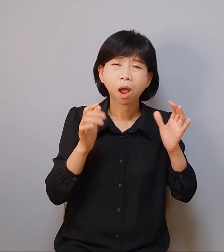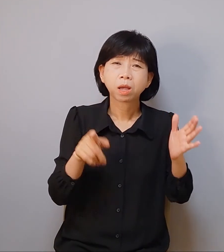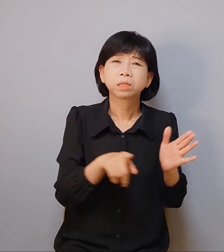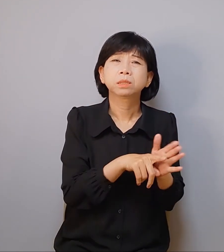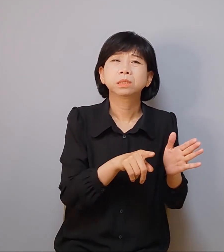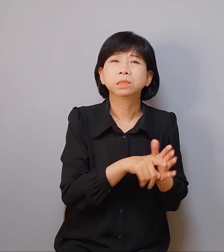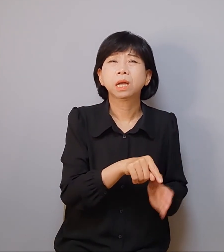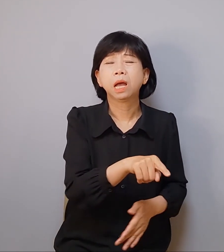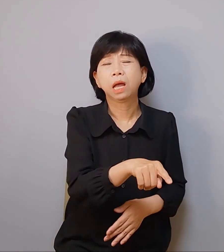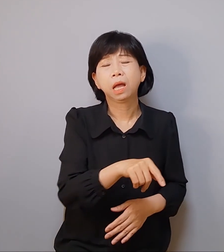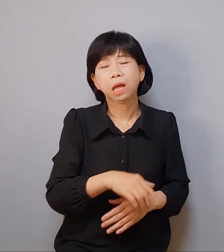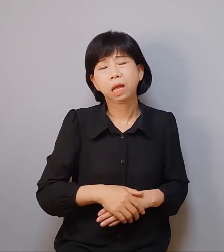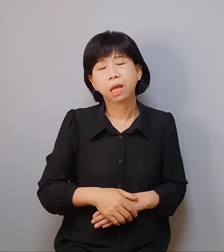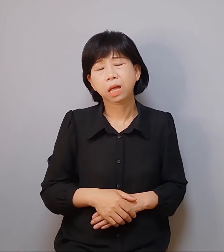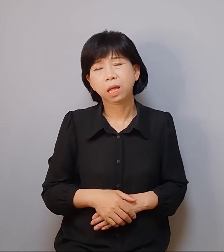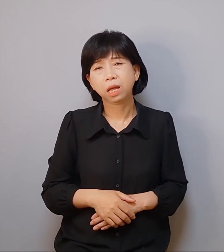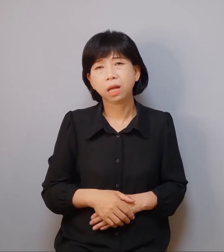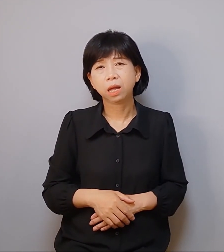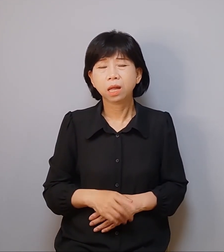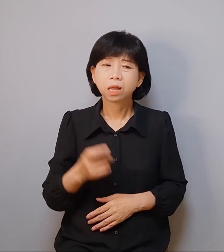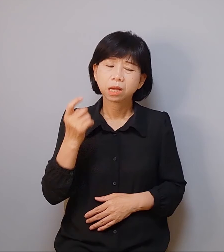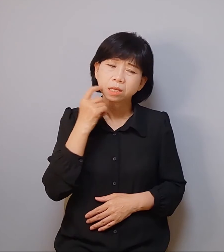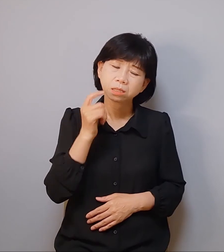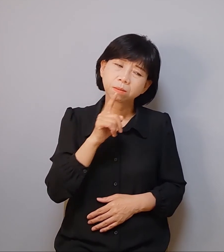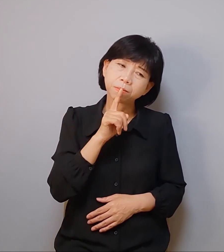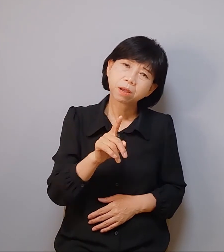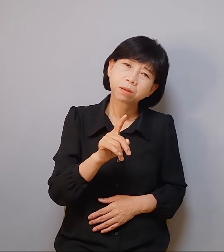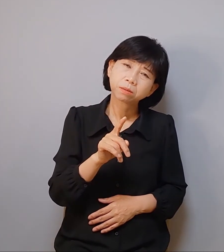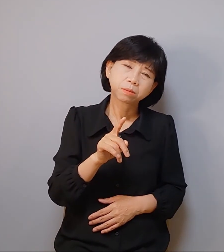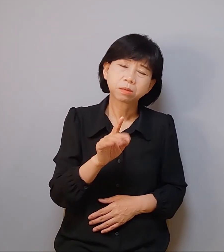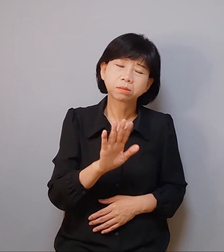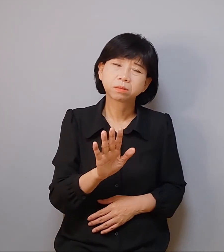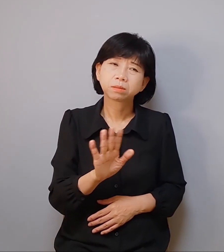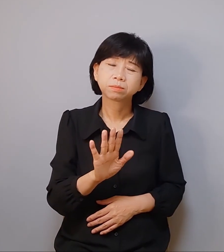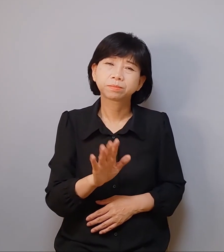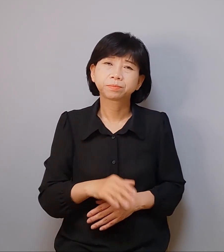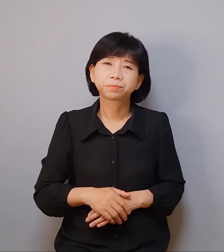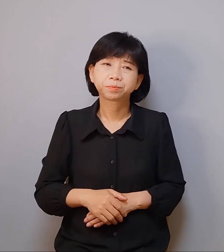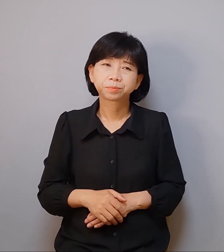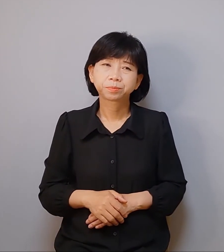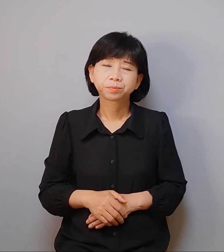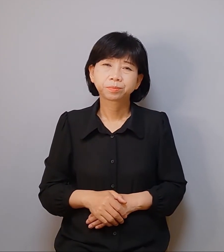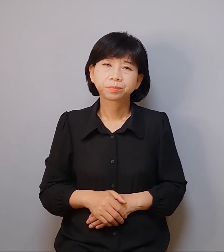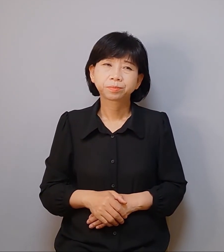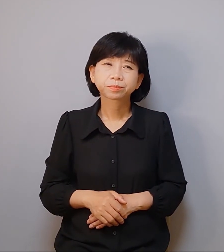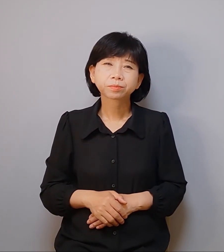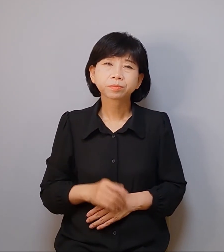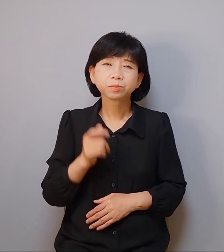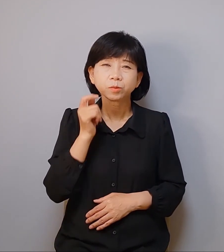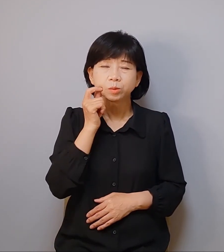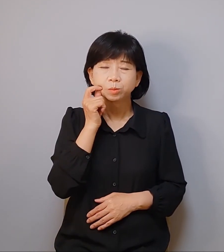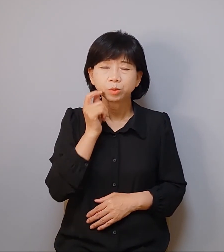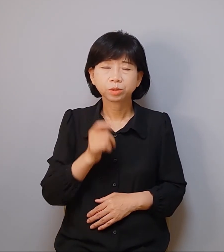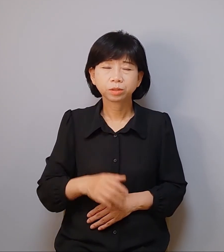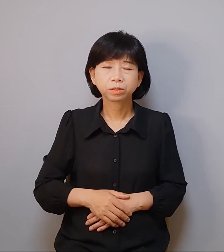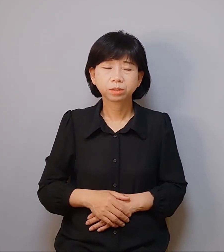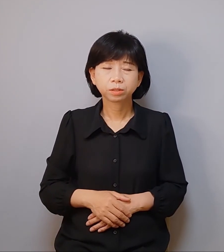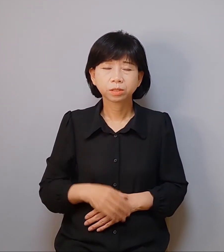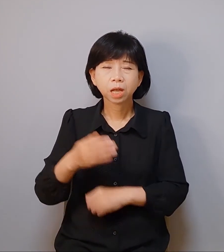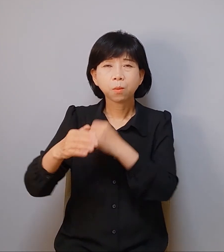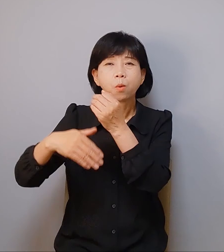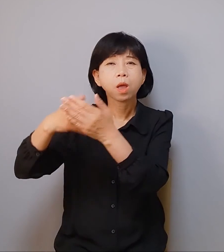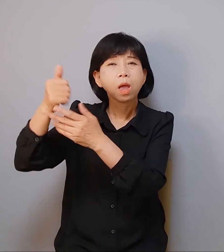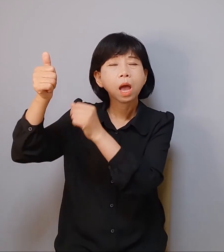잘못됐다, 가짜다, 믿음이 없다, 지옥 갈 거다, 이렇게 얘기는 전 못합니다. 그건 하나님만이